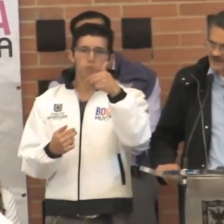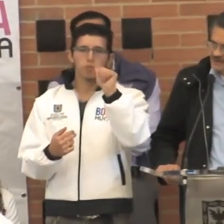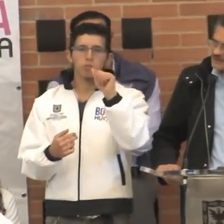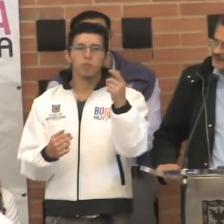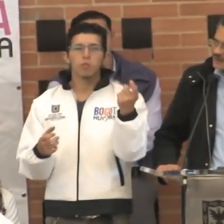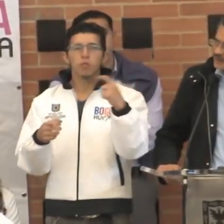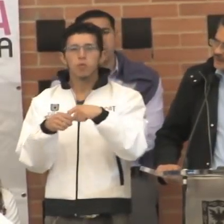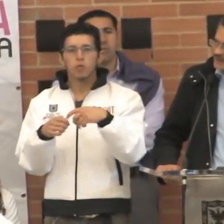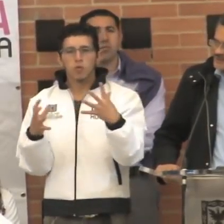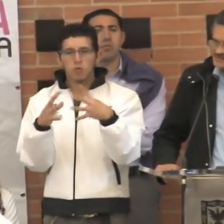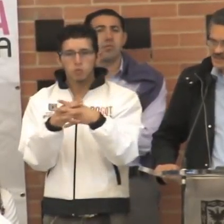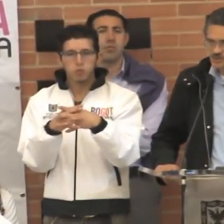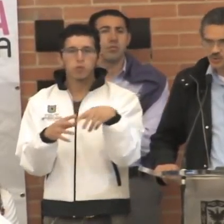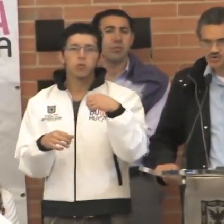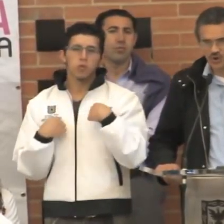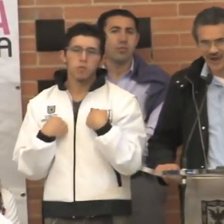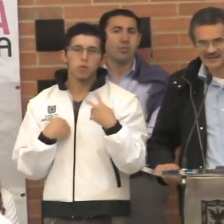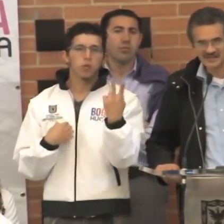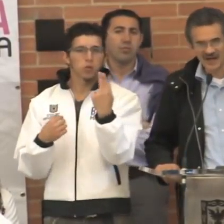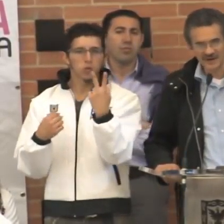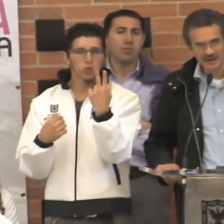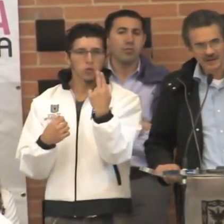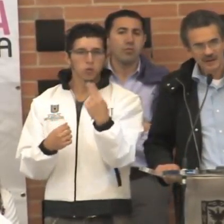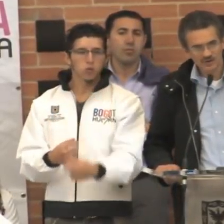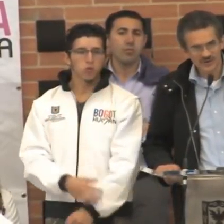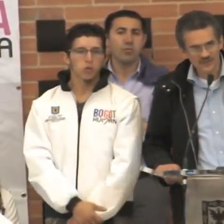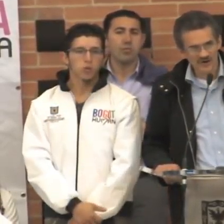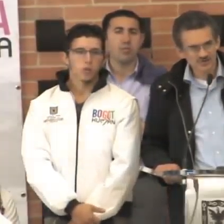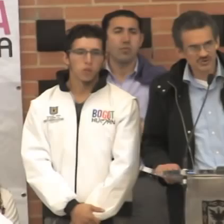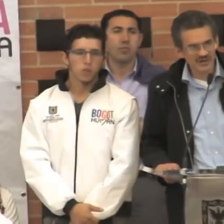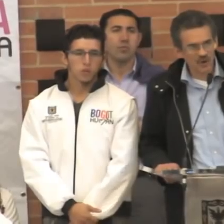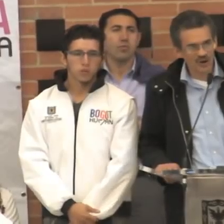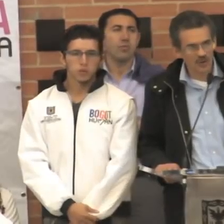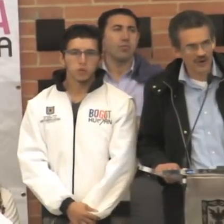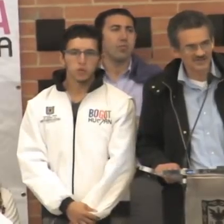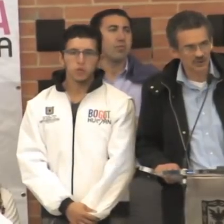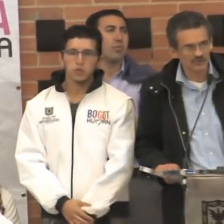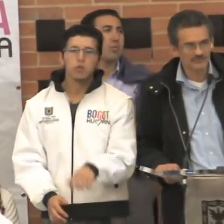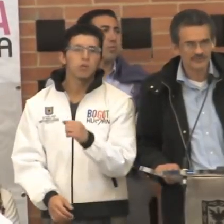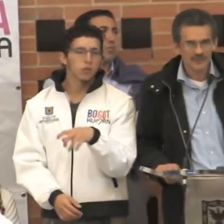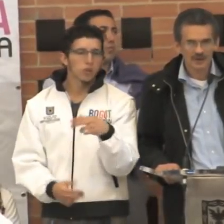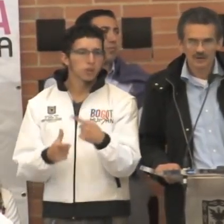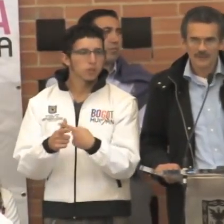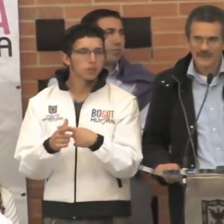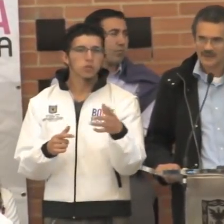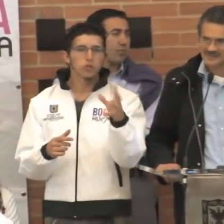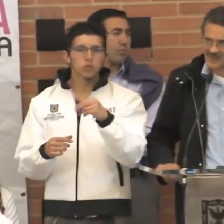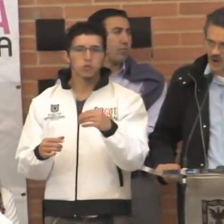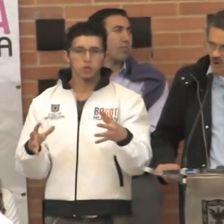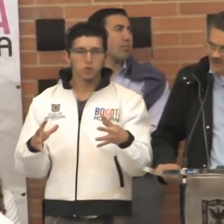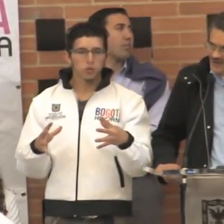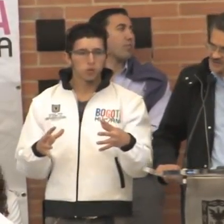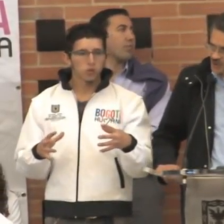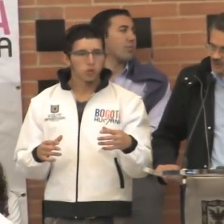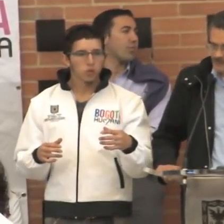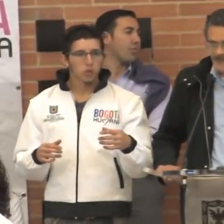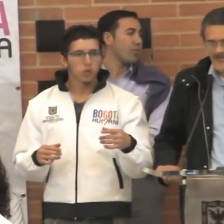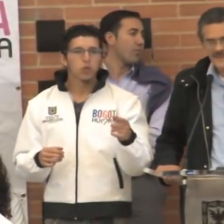es decir, institucionalizar los esfuerzos de colaboración, de